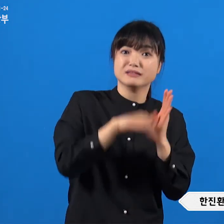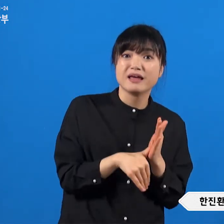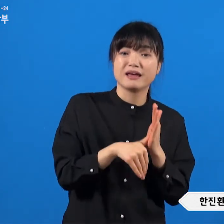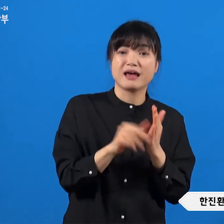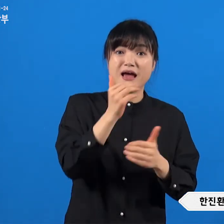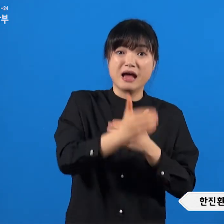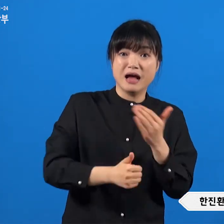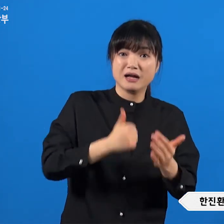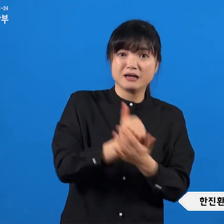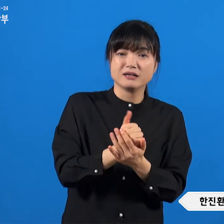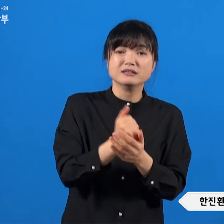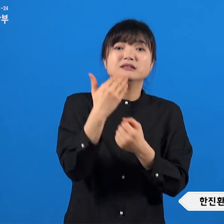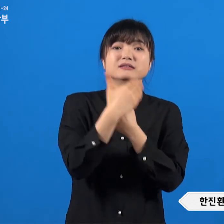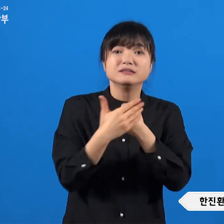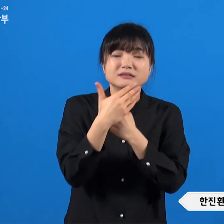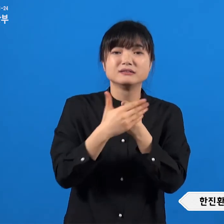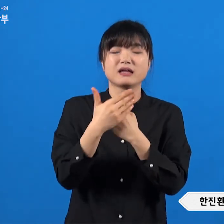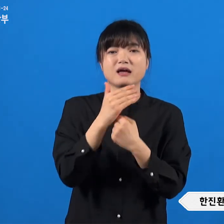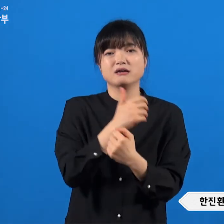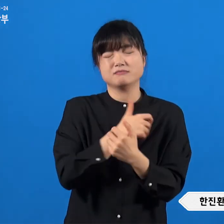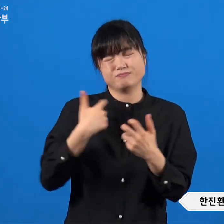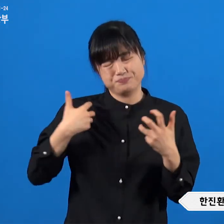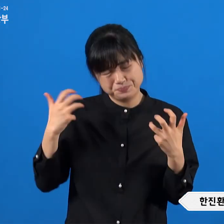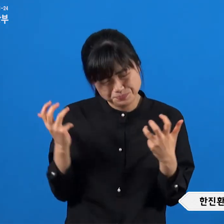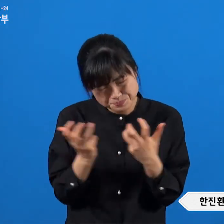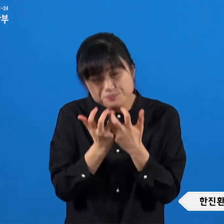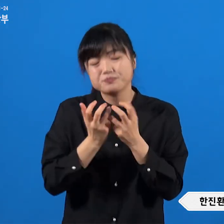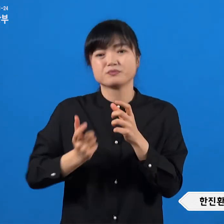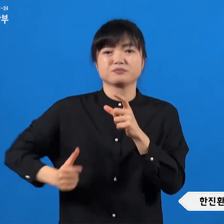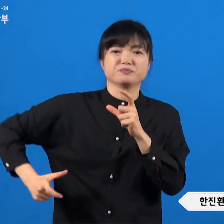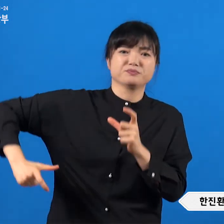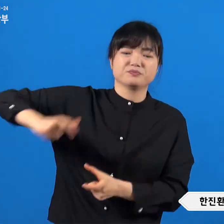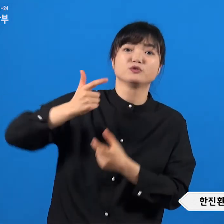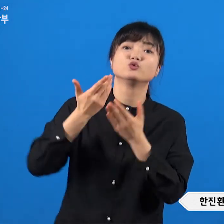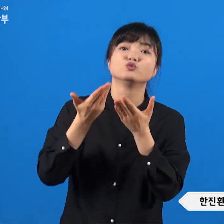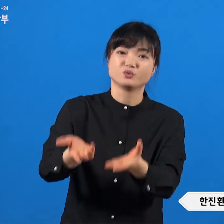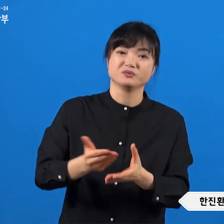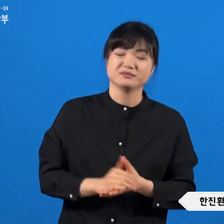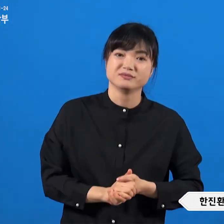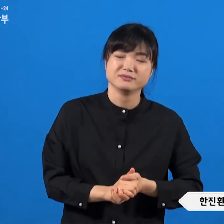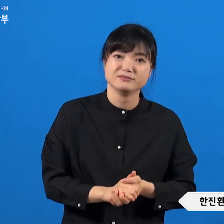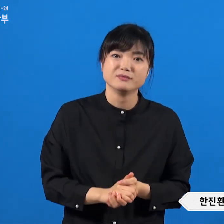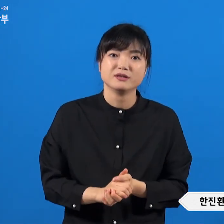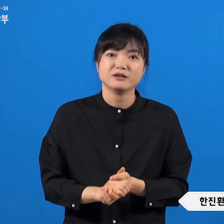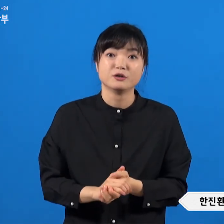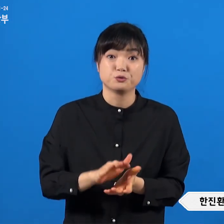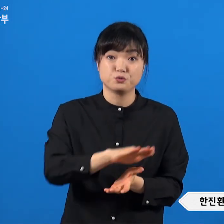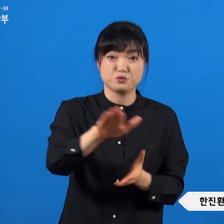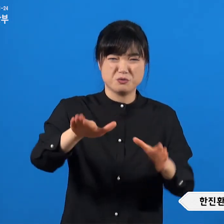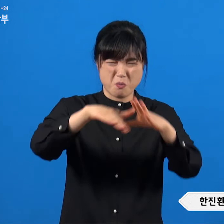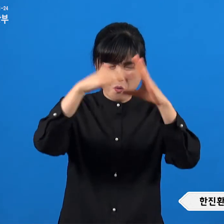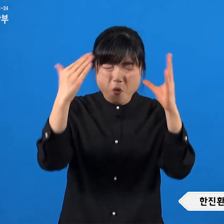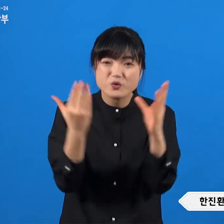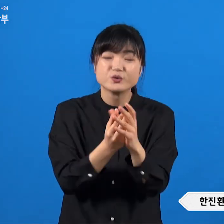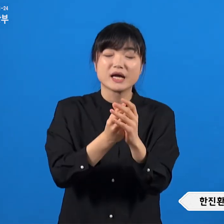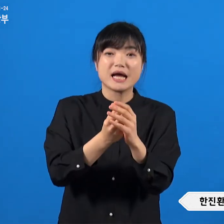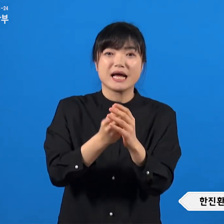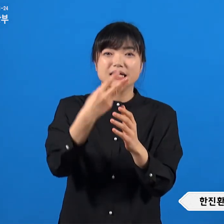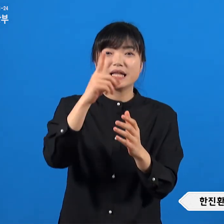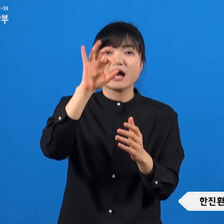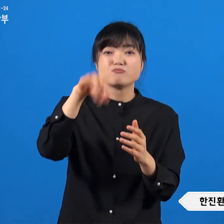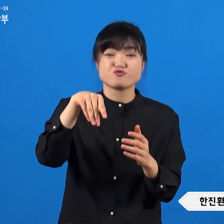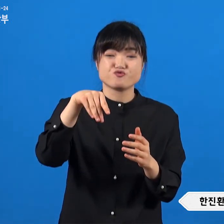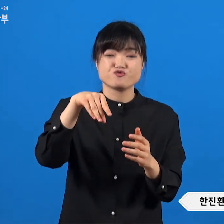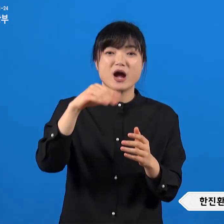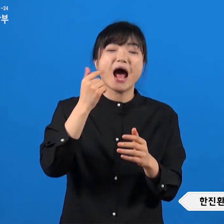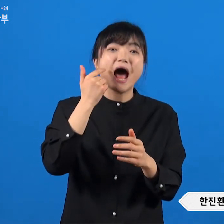하나님께서는 은혜를 강물처럼 부어주시는 분이십니다. 우리 모두가 그 탕부 하나님의 넘치는